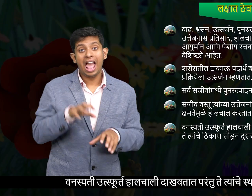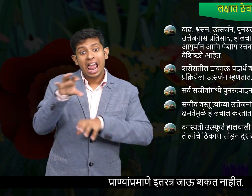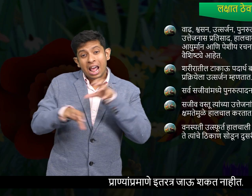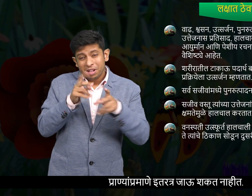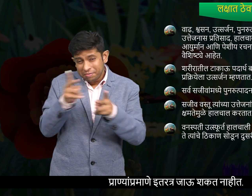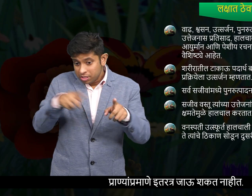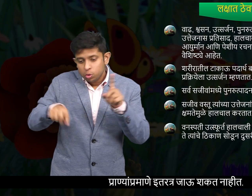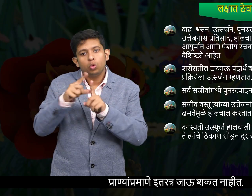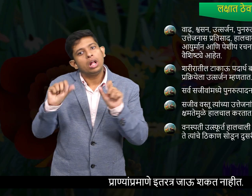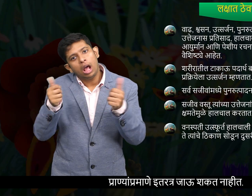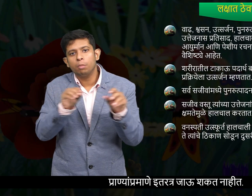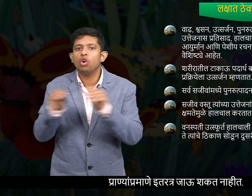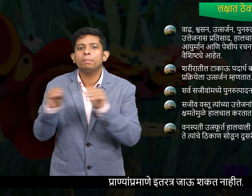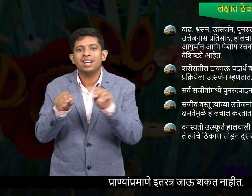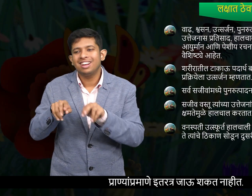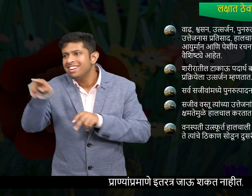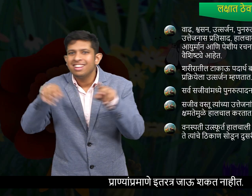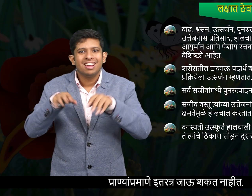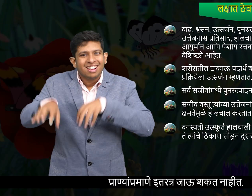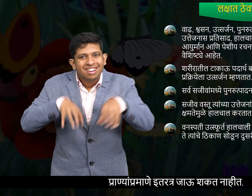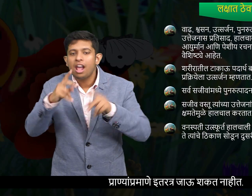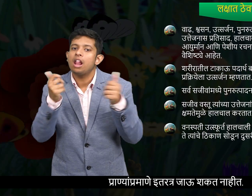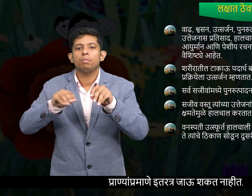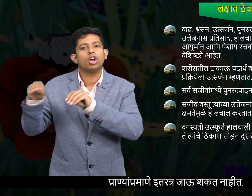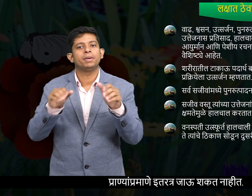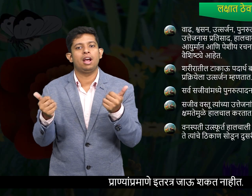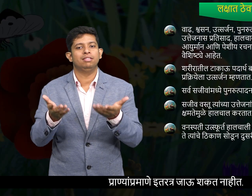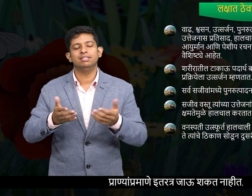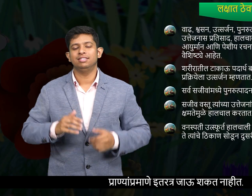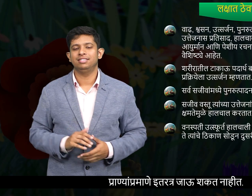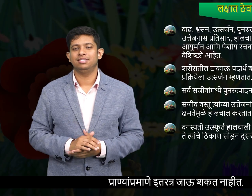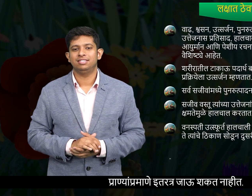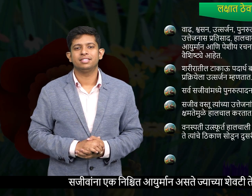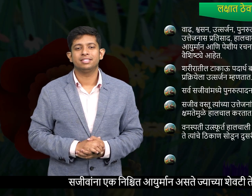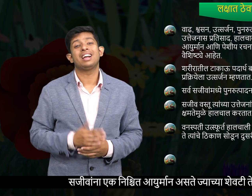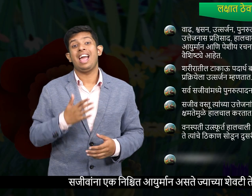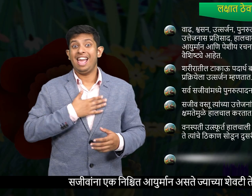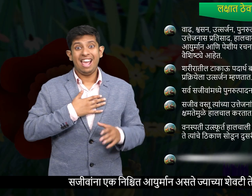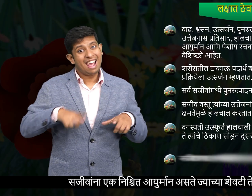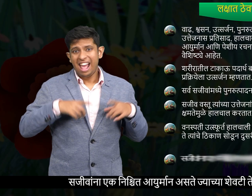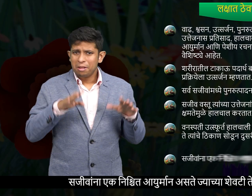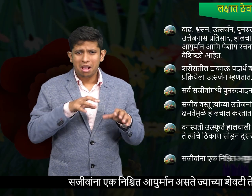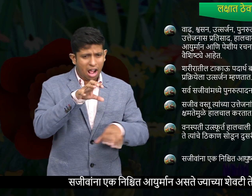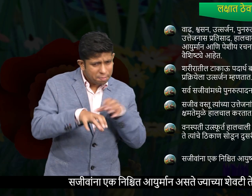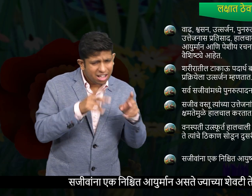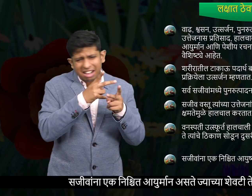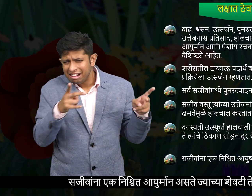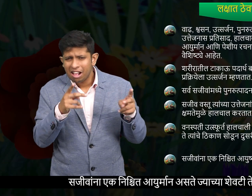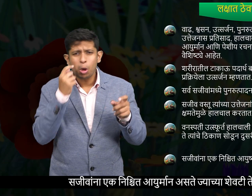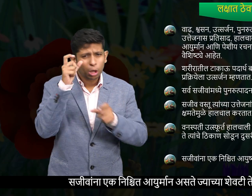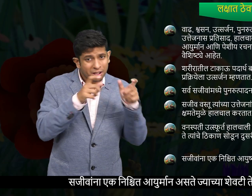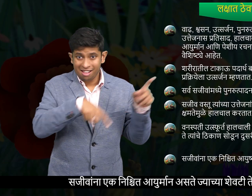सोडून प्राण्यांप्रमाणे इतरत्र जाऊ शकत नाहीत. सजीवांना